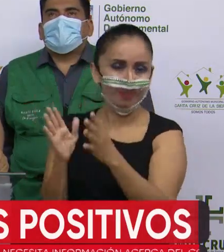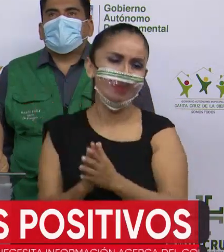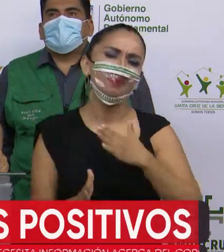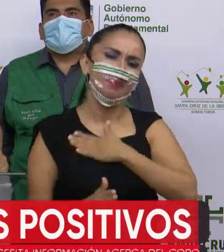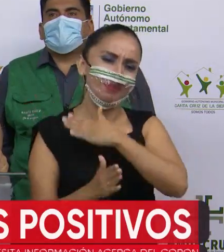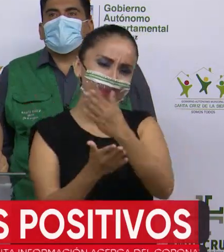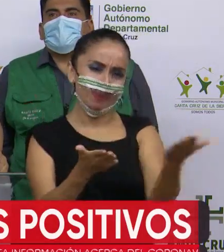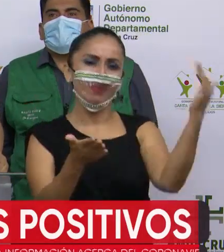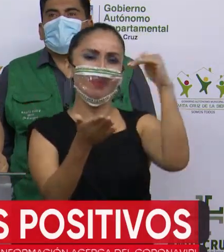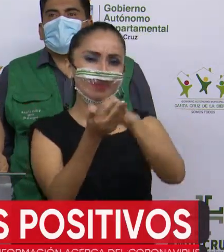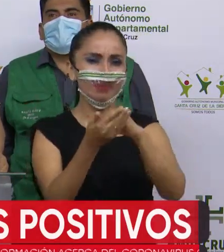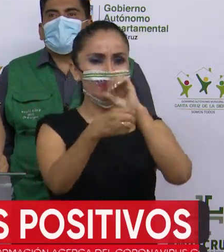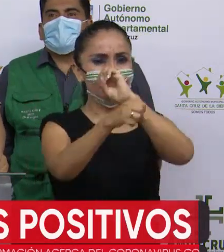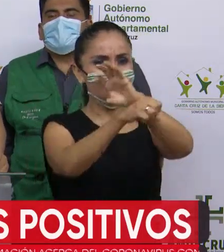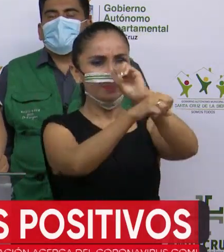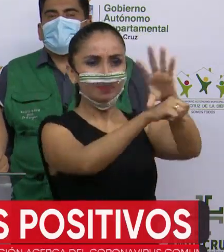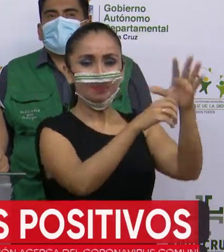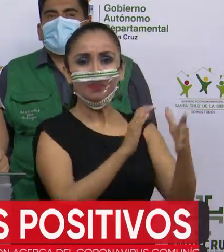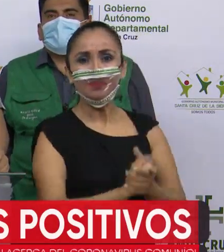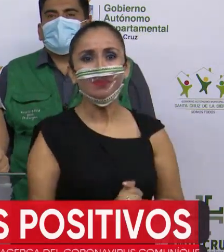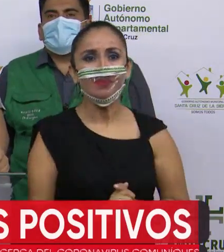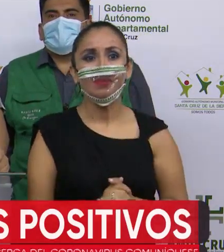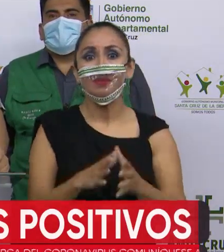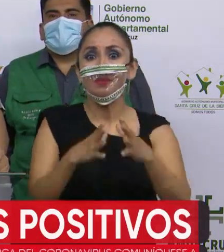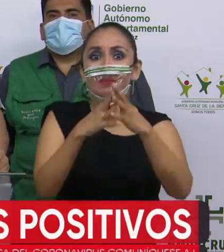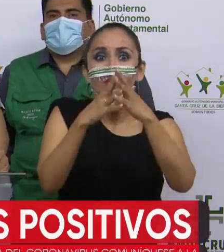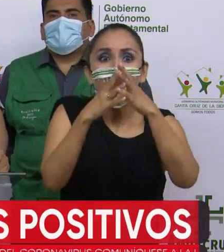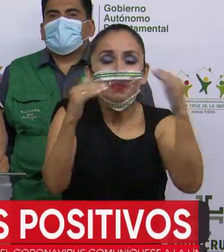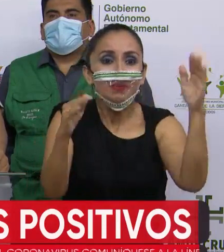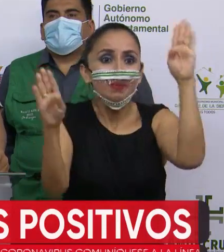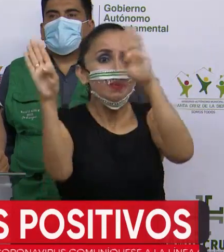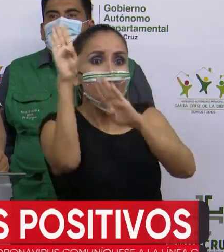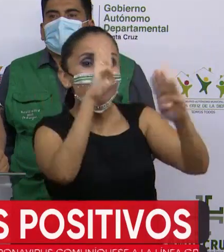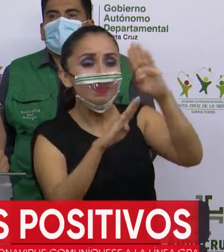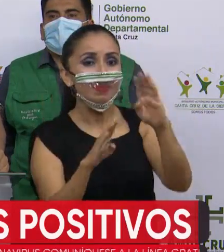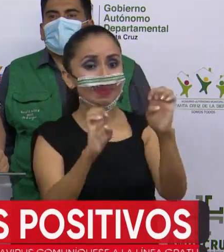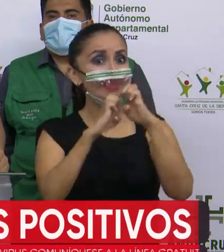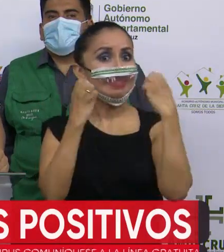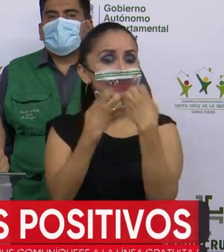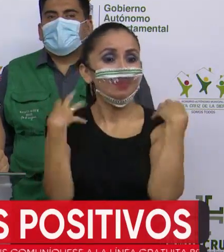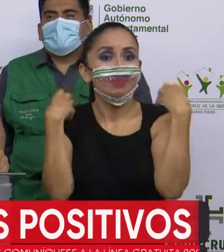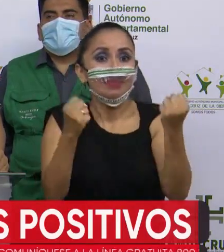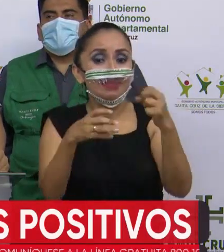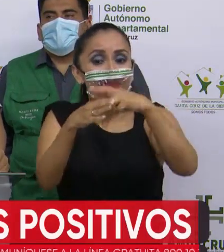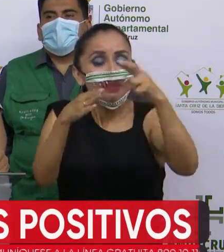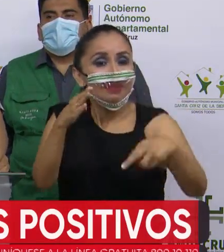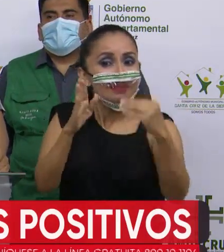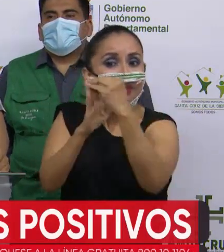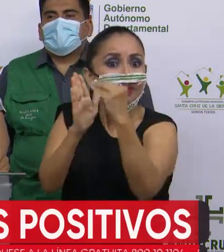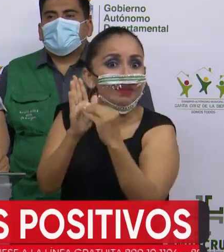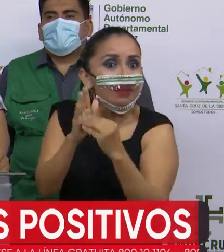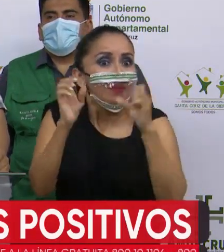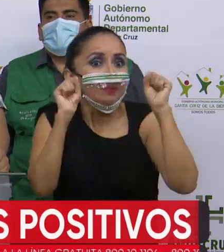favor, nuevamente, que nos tiene muy preocupado al equipo de salud los resultados que